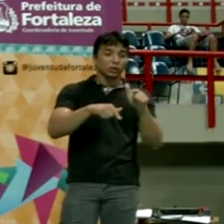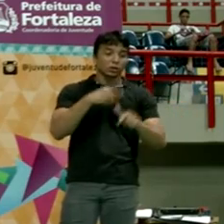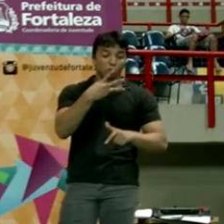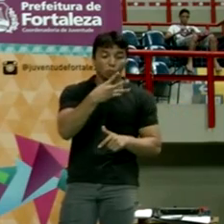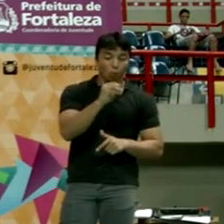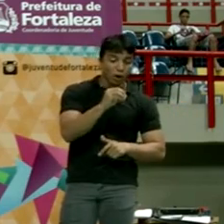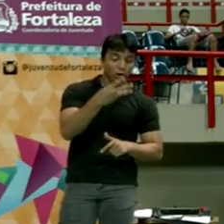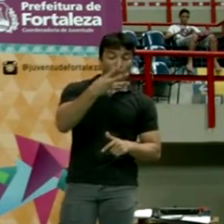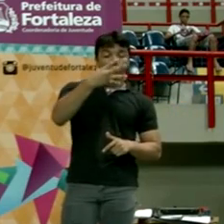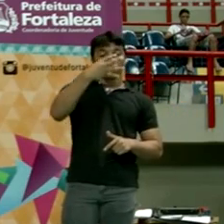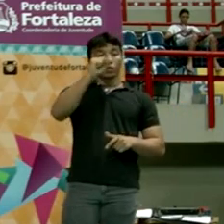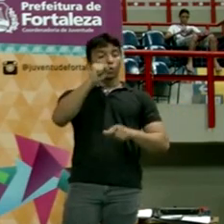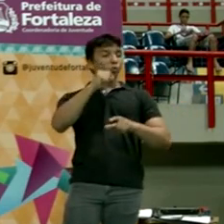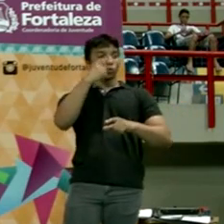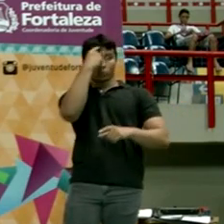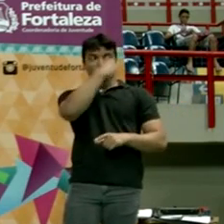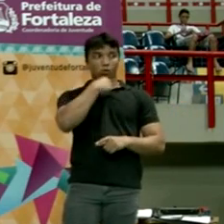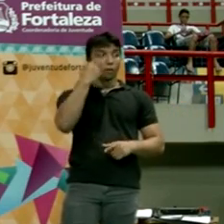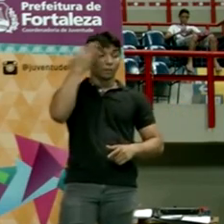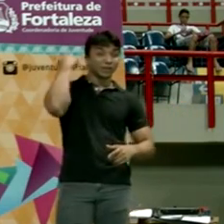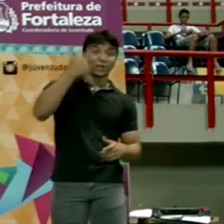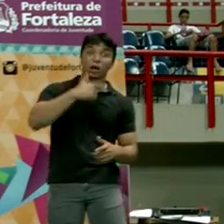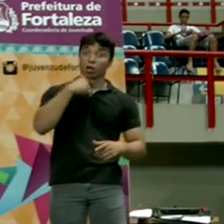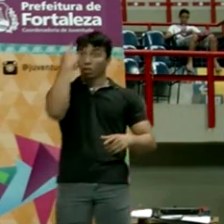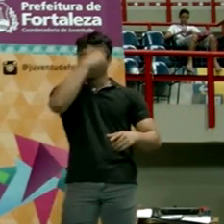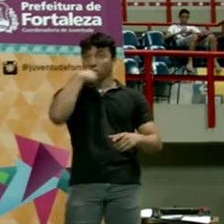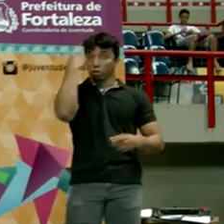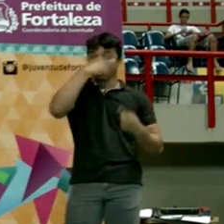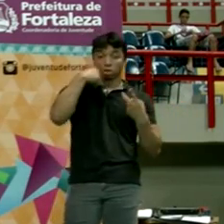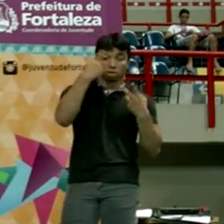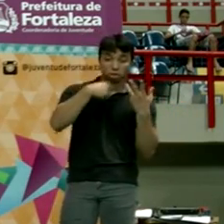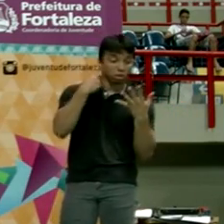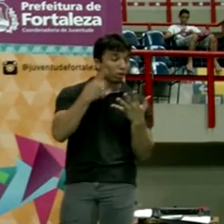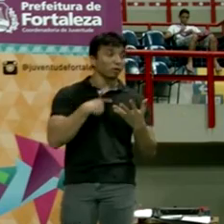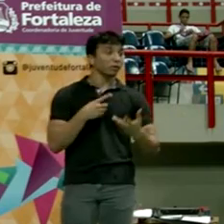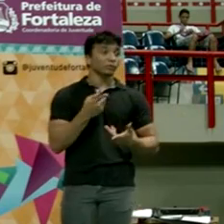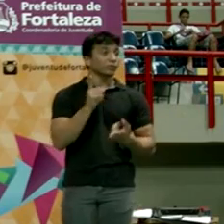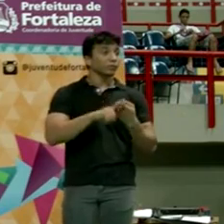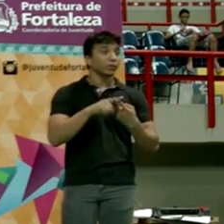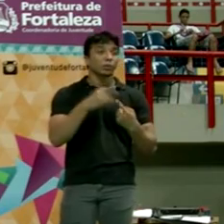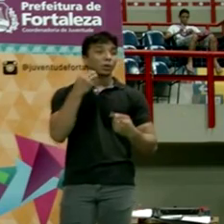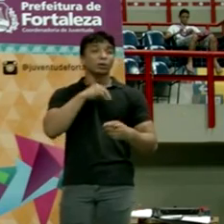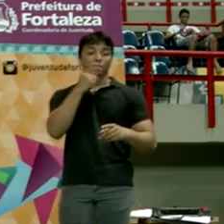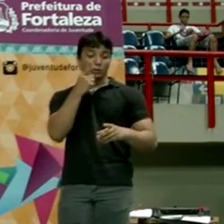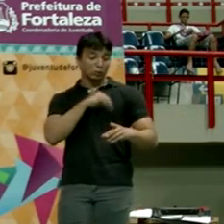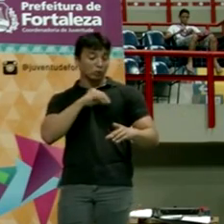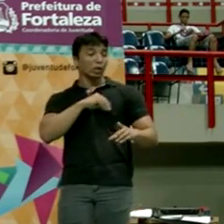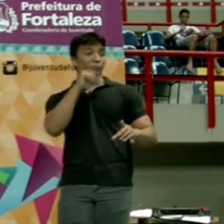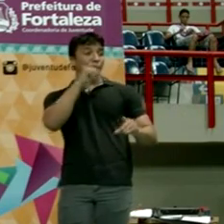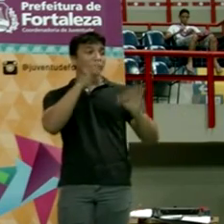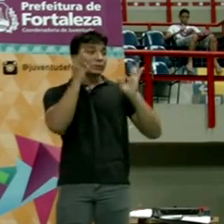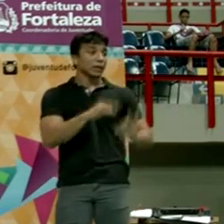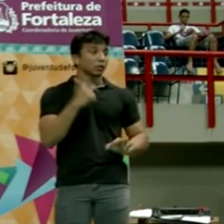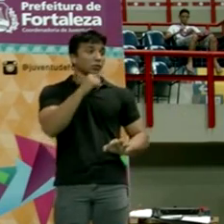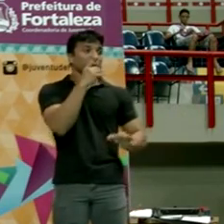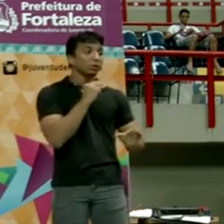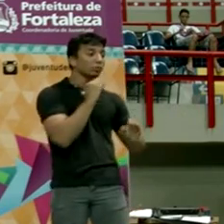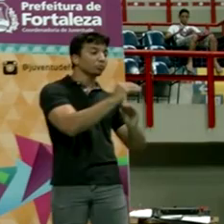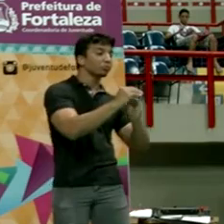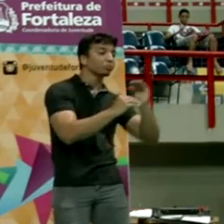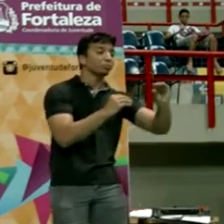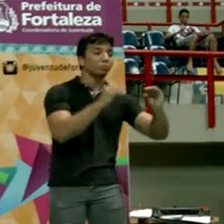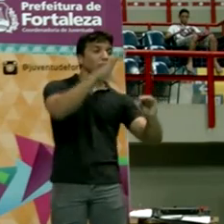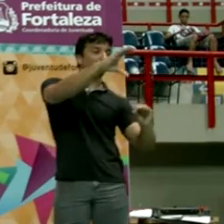trabalhar 48 horas, não tinha limite não. E não tinha salário mínimo, pagava o que queria. Foi um